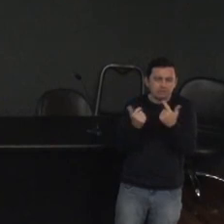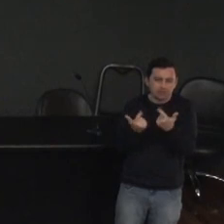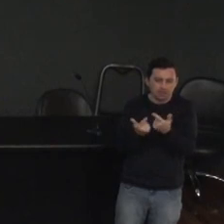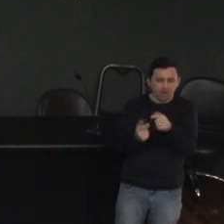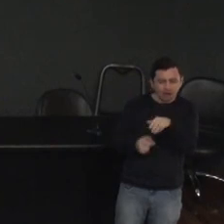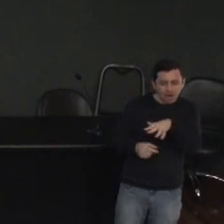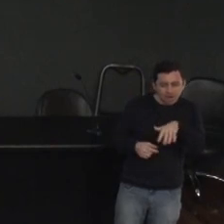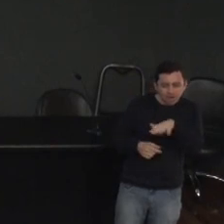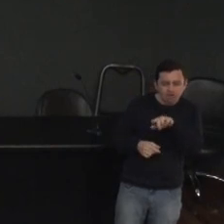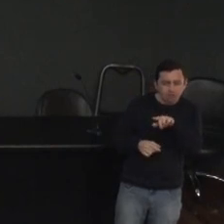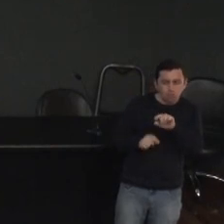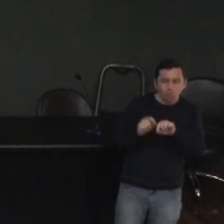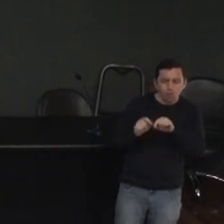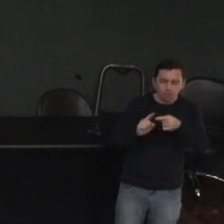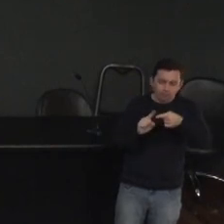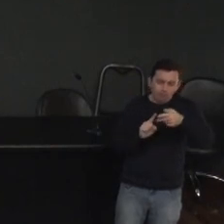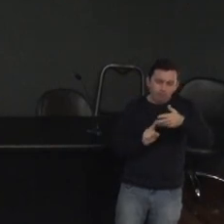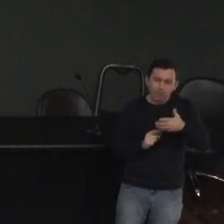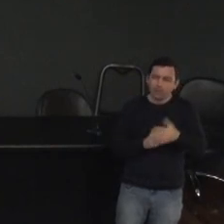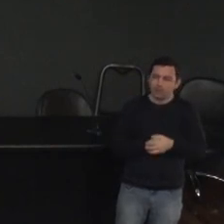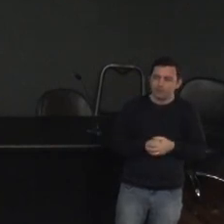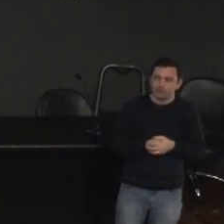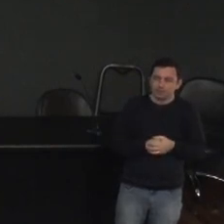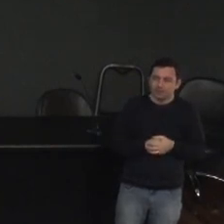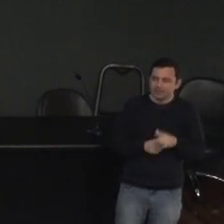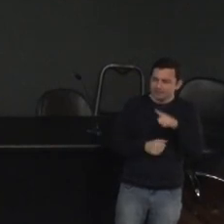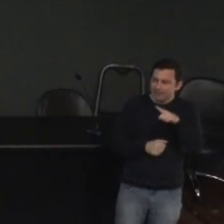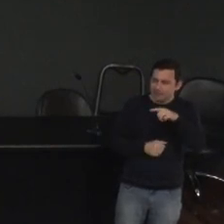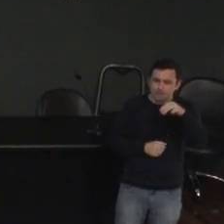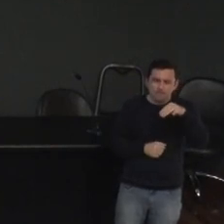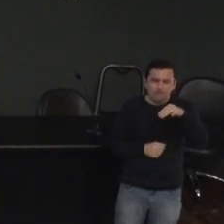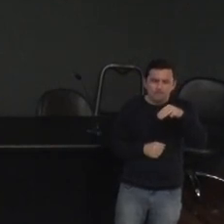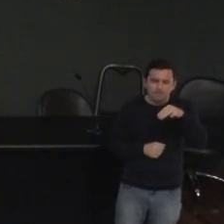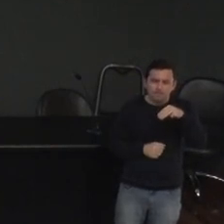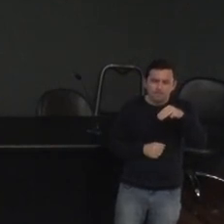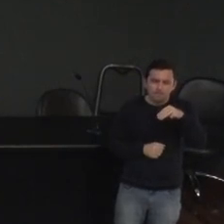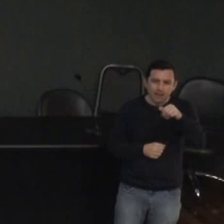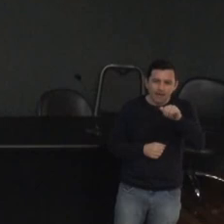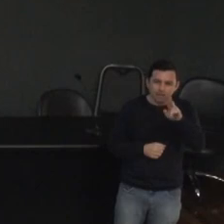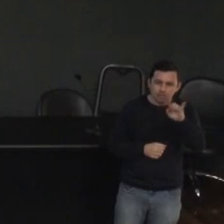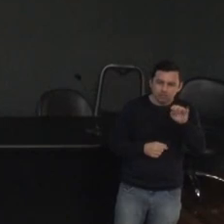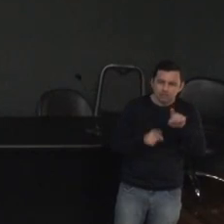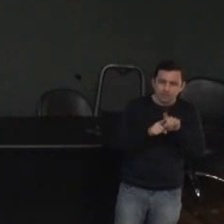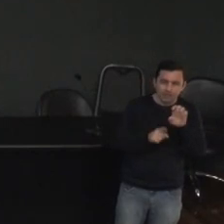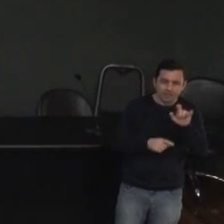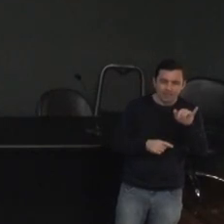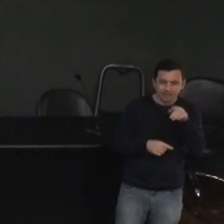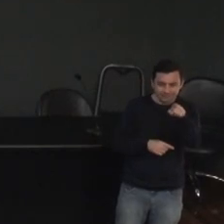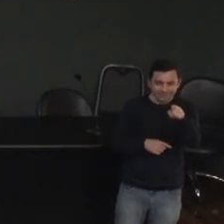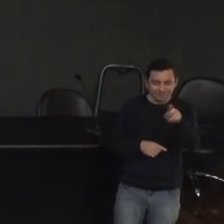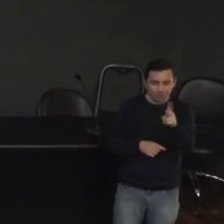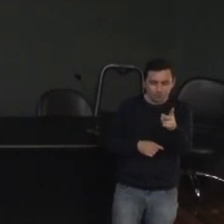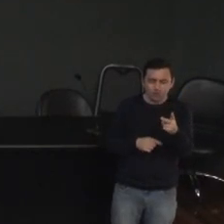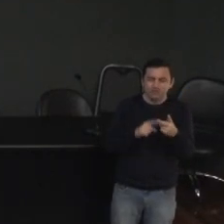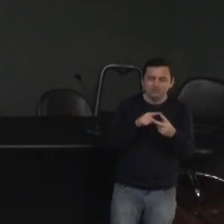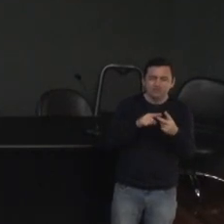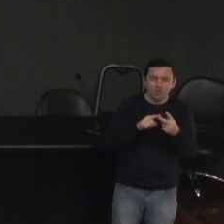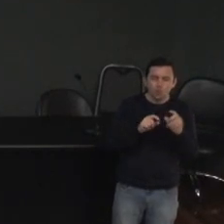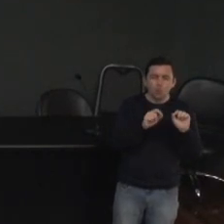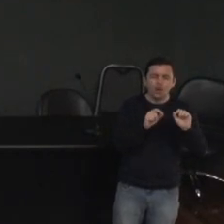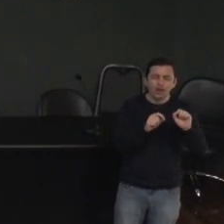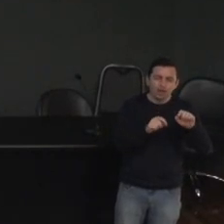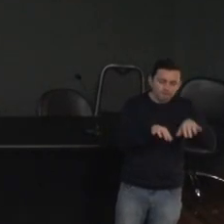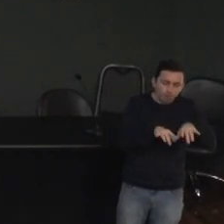trata né eu vou lá no É Martim Elias eu vou lá no Elias e eu vejo o que que passa pela